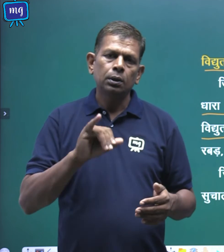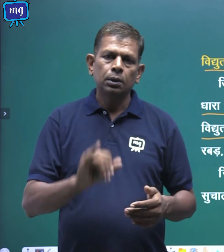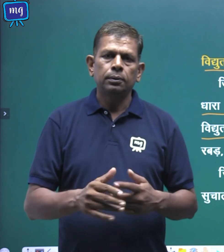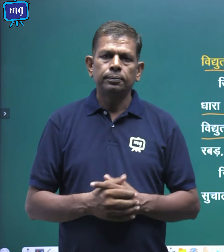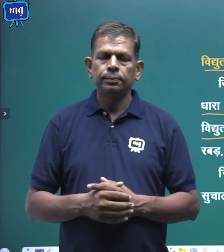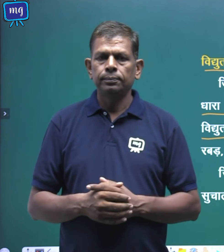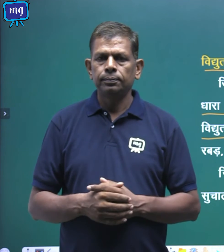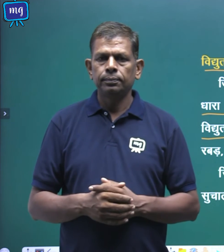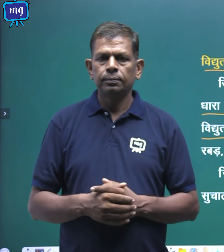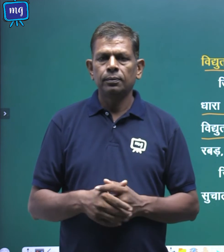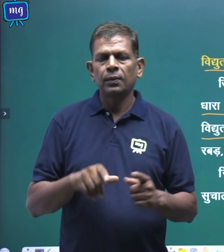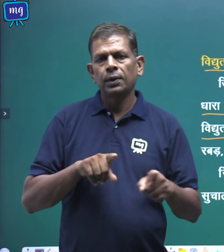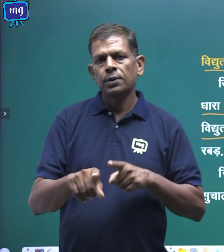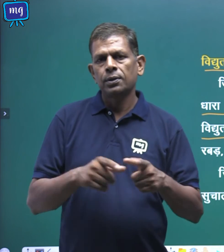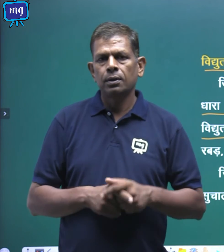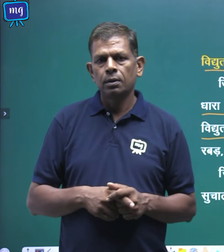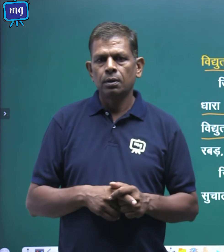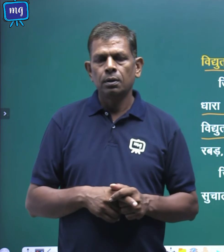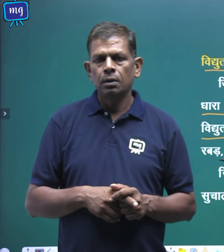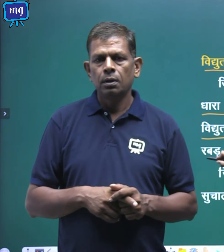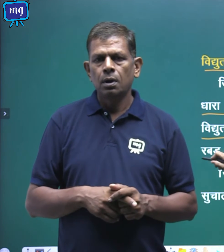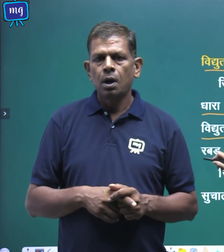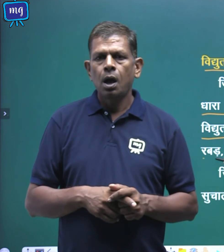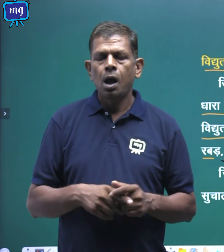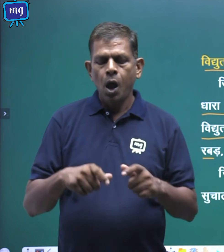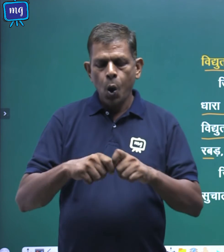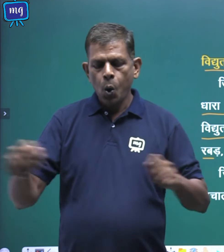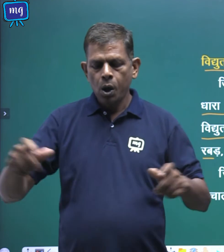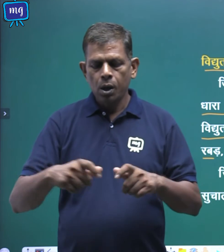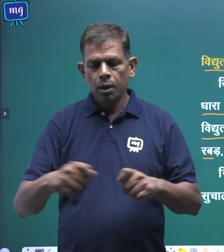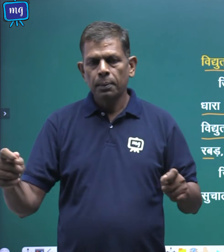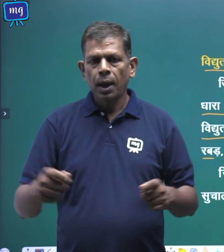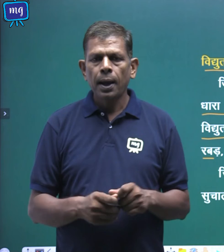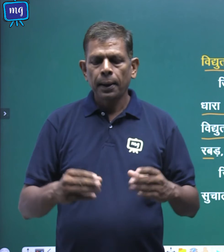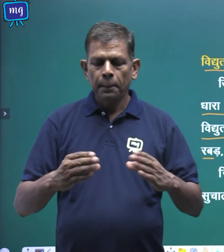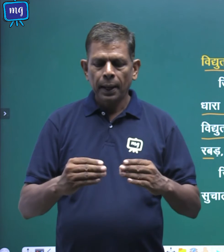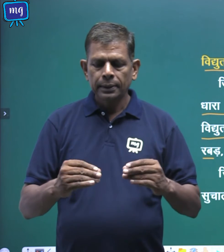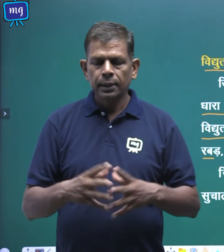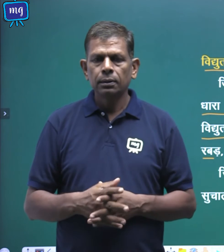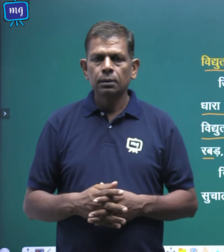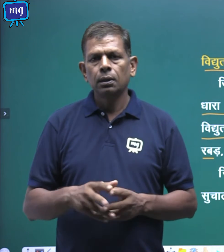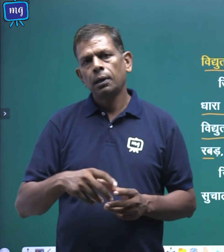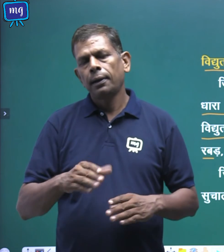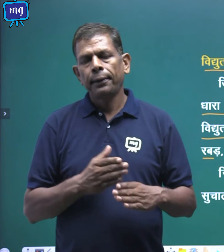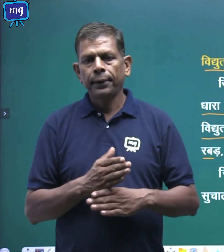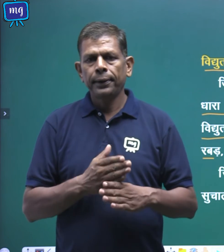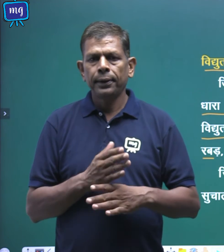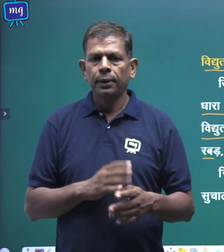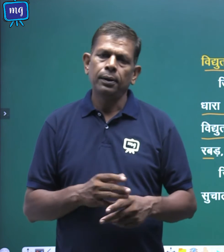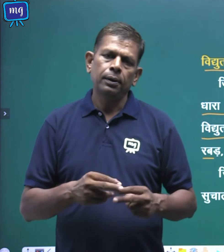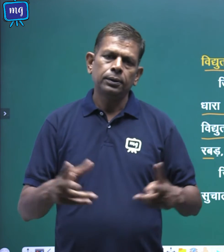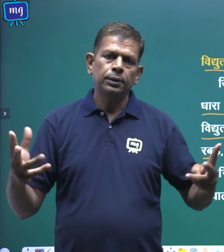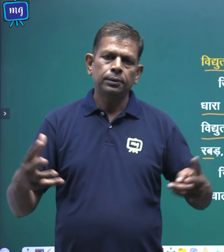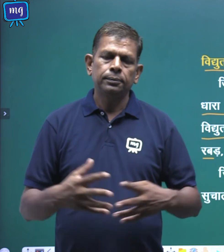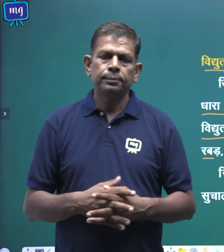हैं। जैसे रबर, प्लास्टिक, लकड़ी